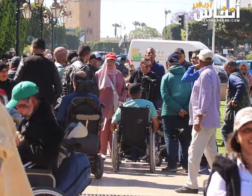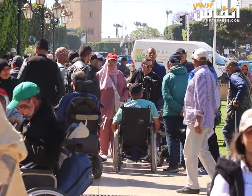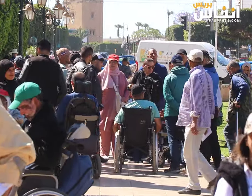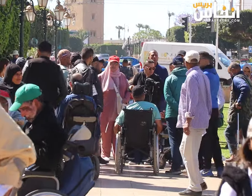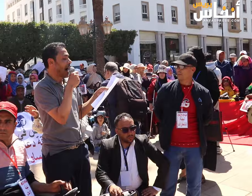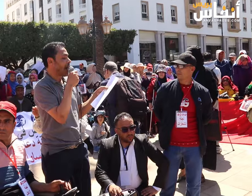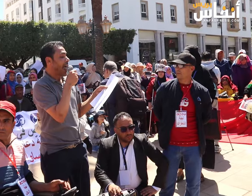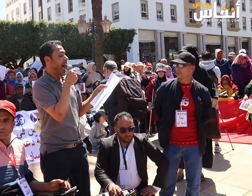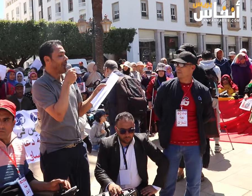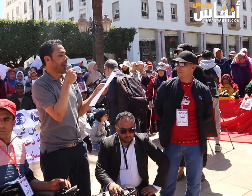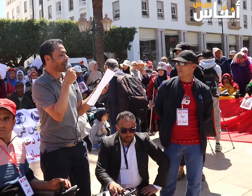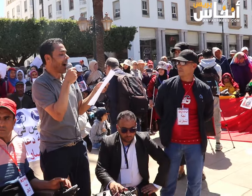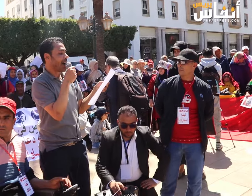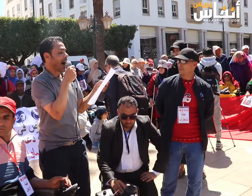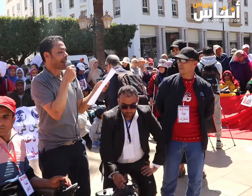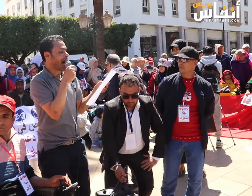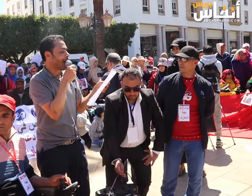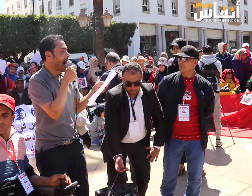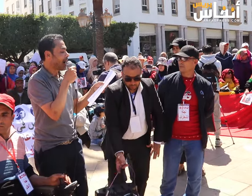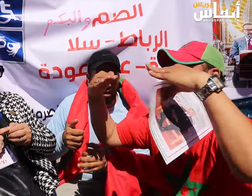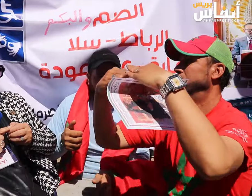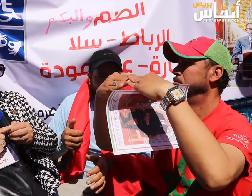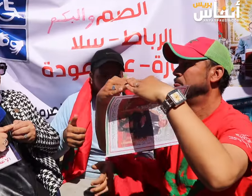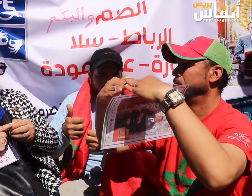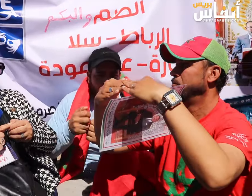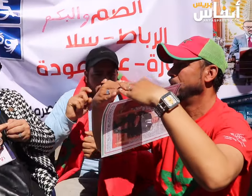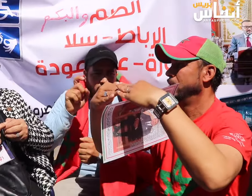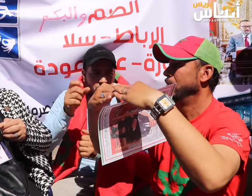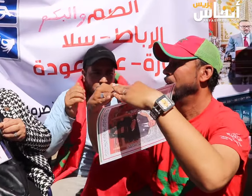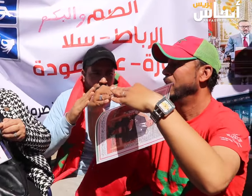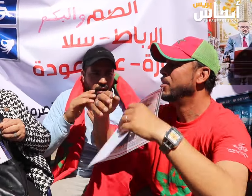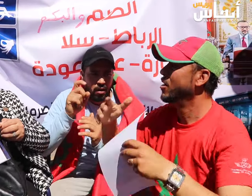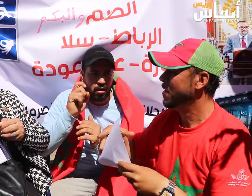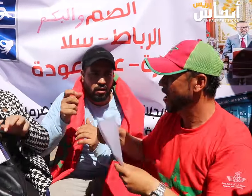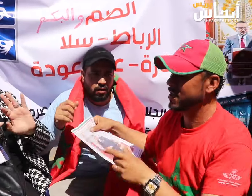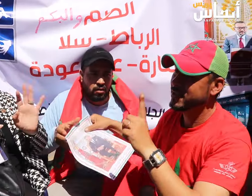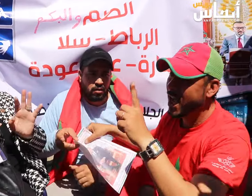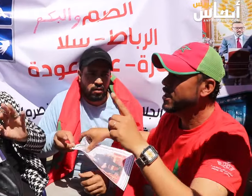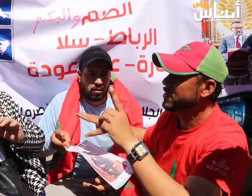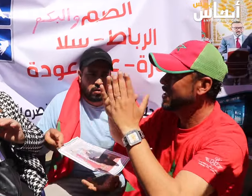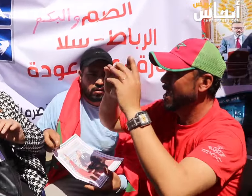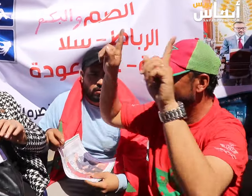كنتمناو اننا حتى حنا نتقبلوا، هادشي راه حشومه، راه حنا بحال بحال، كنا مواطنين.